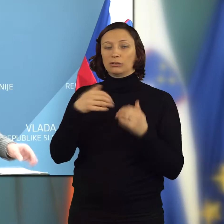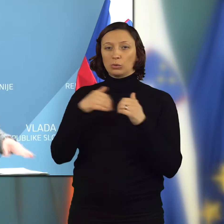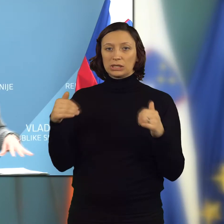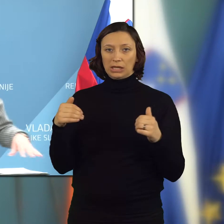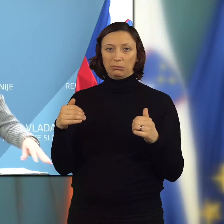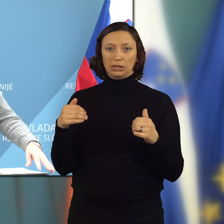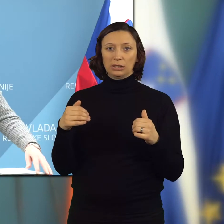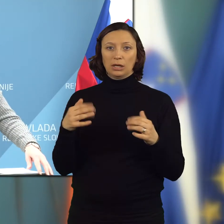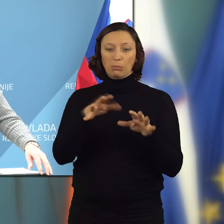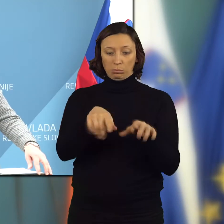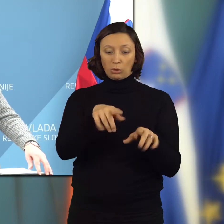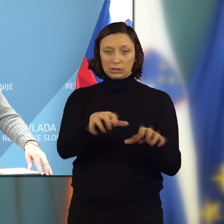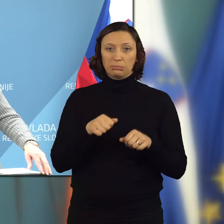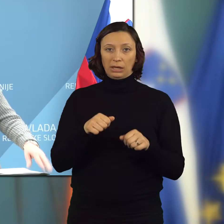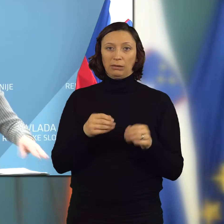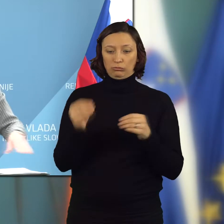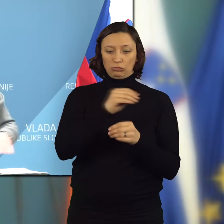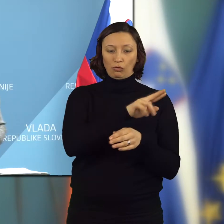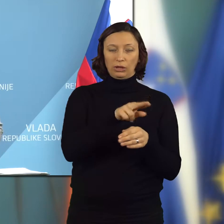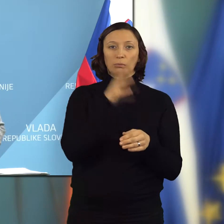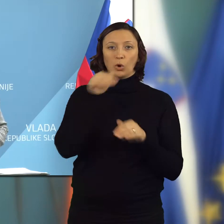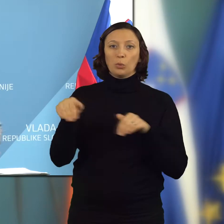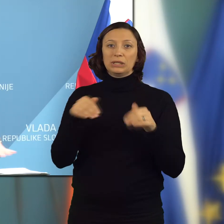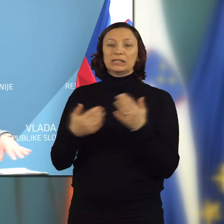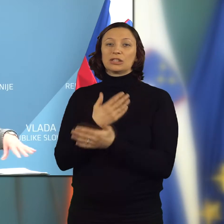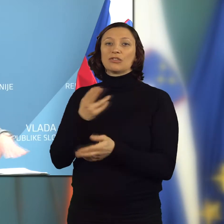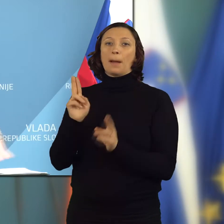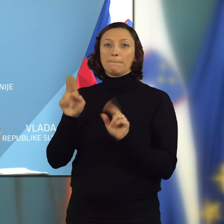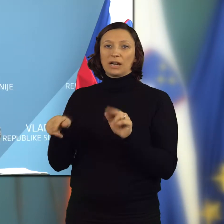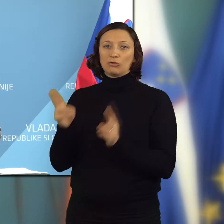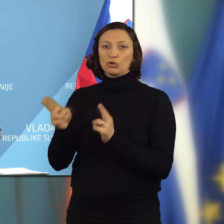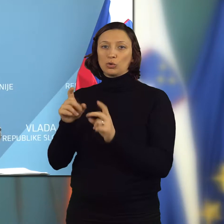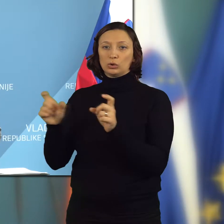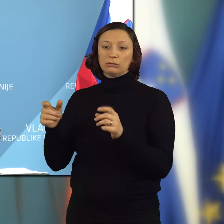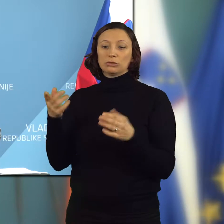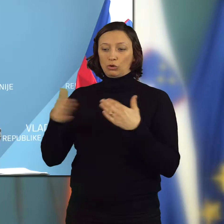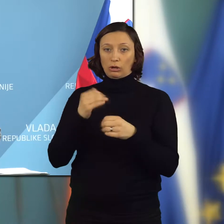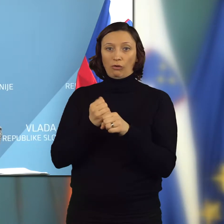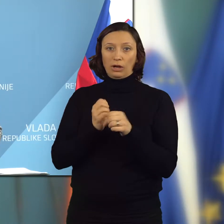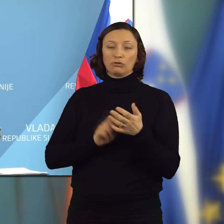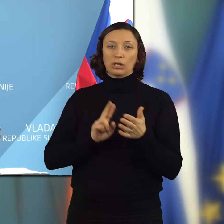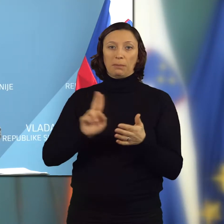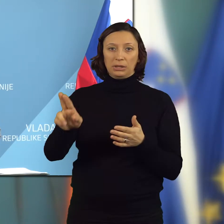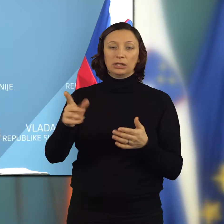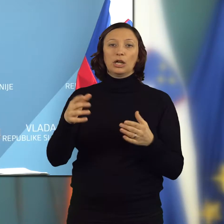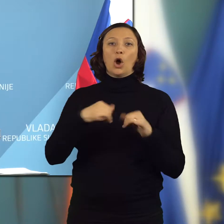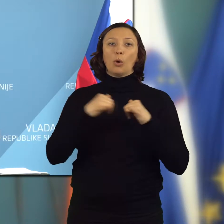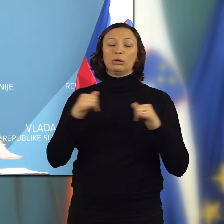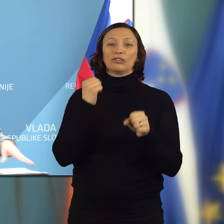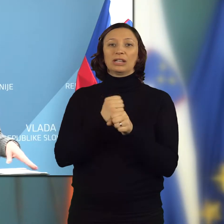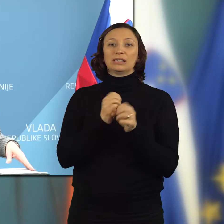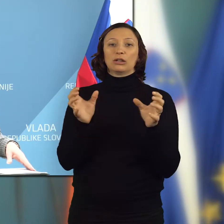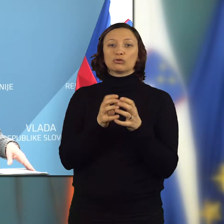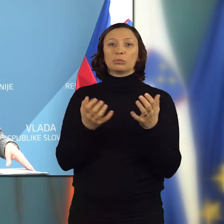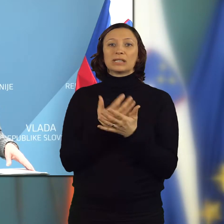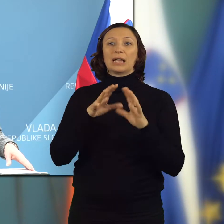posebej, da po sprejemu novele bo Ministrstvo za pravosodje v sodelovanju s pristojnimi deležniki oblikovalo delovno skupino